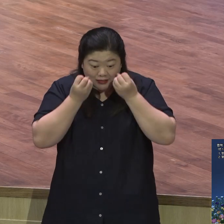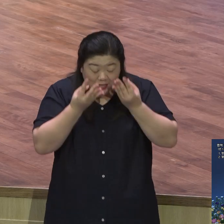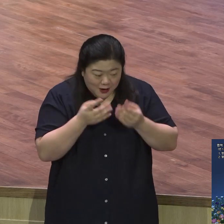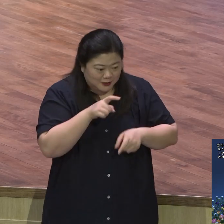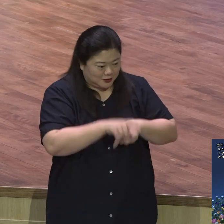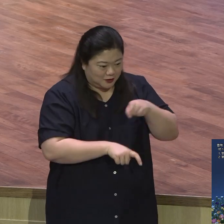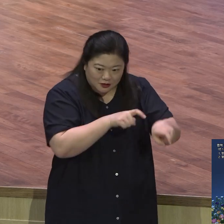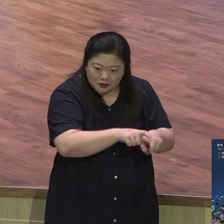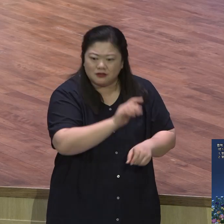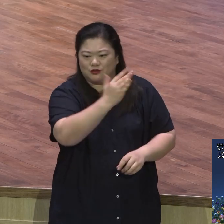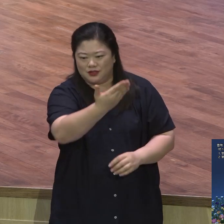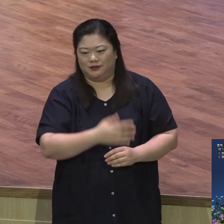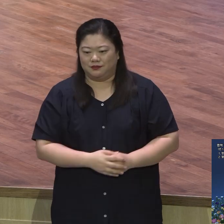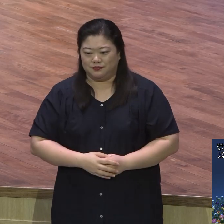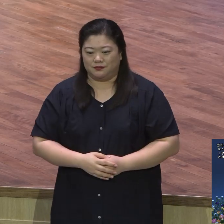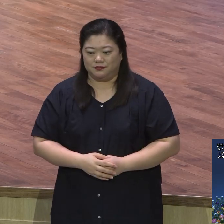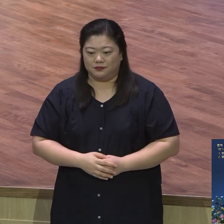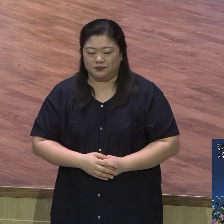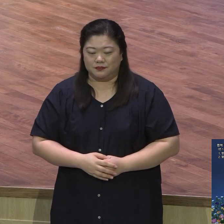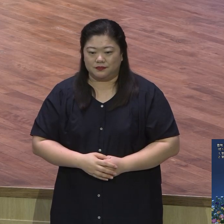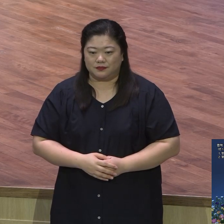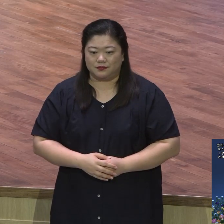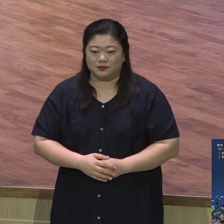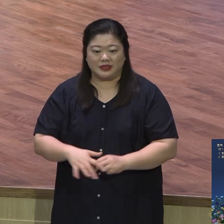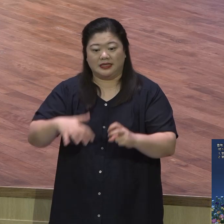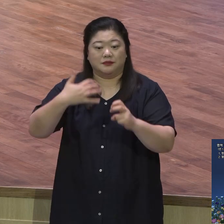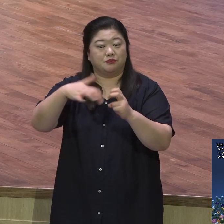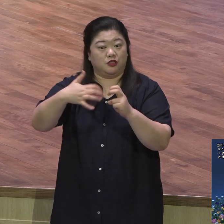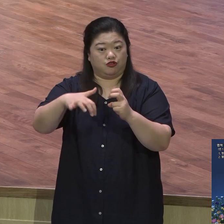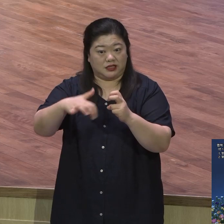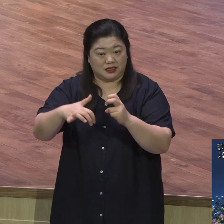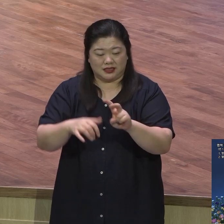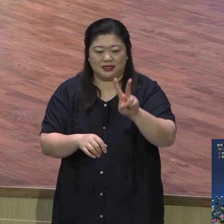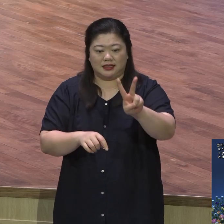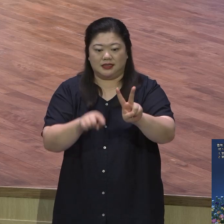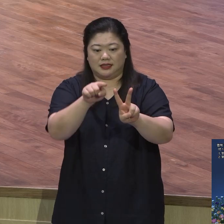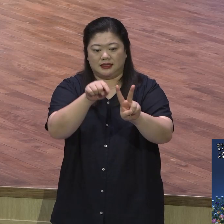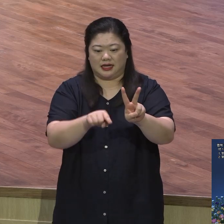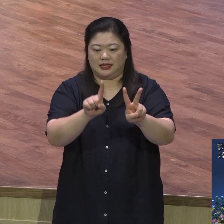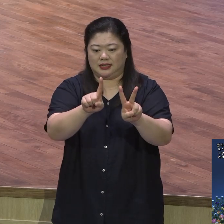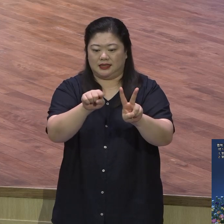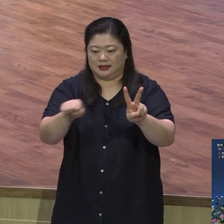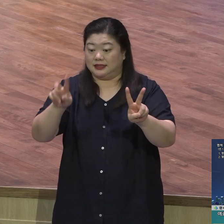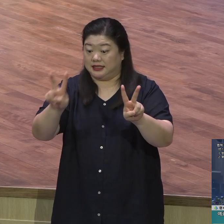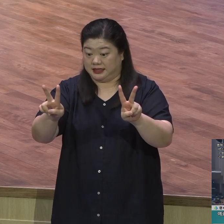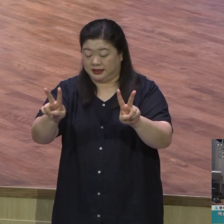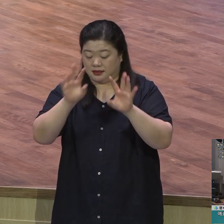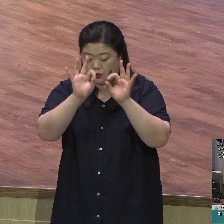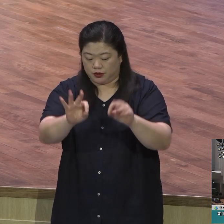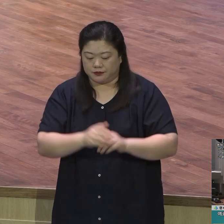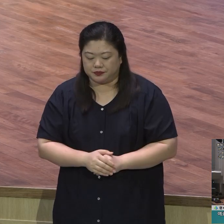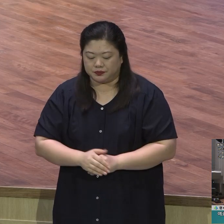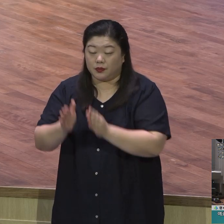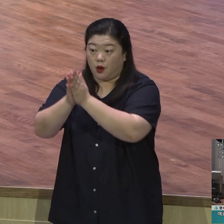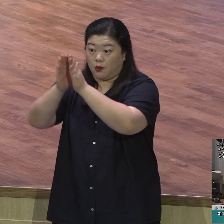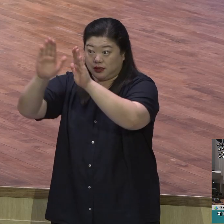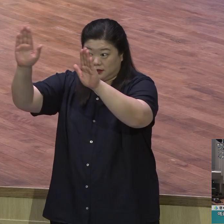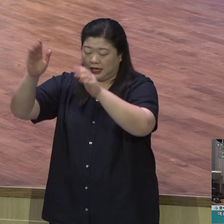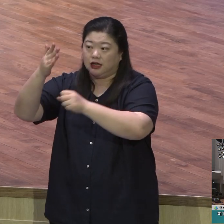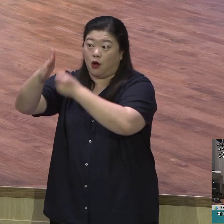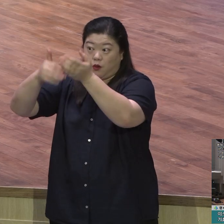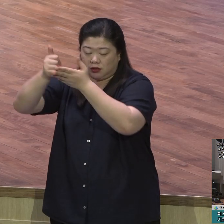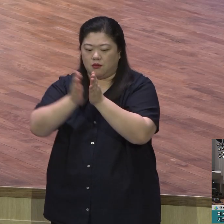민숙 2장의 말씀을 보면 이 사실을 구체적으로 보여주겠습니다 민숙 2장 1절로 2절 말씀입니다 여왕께서 모셔와